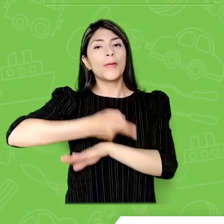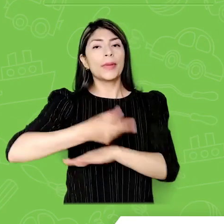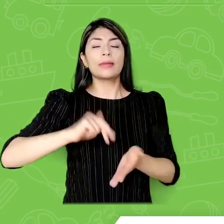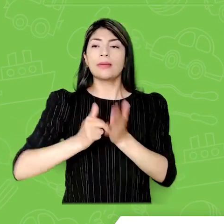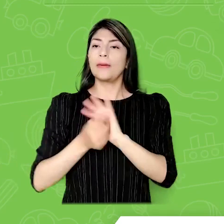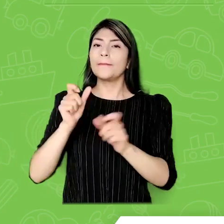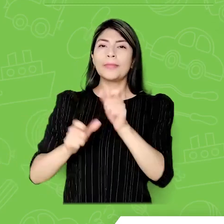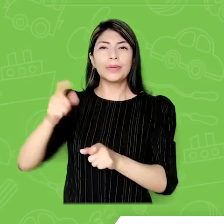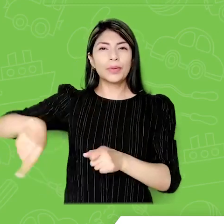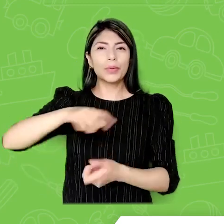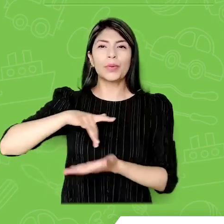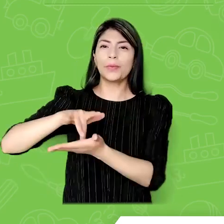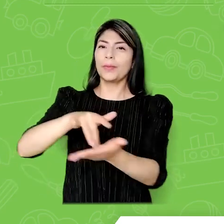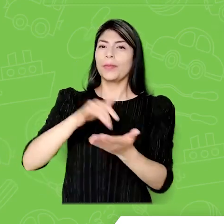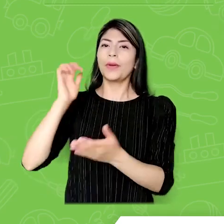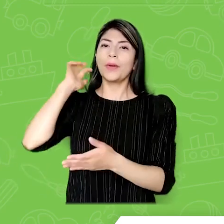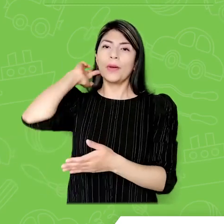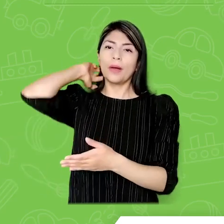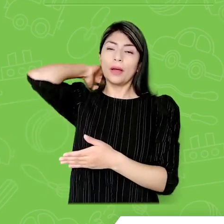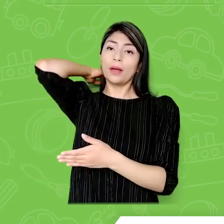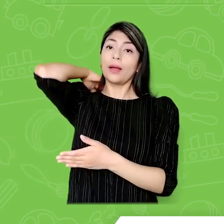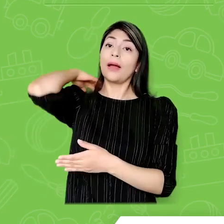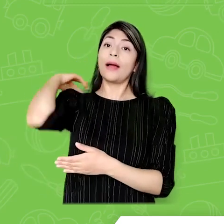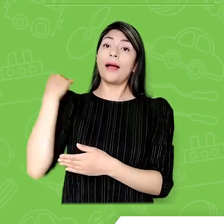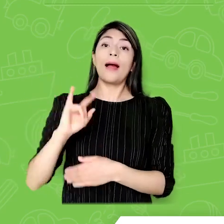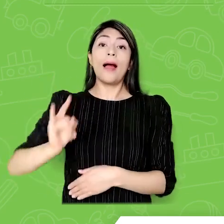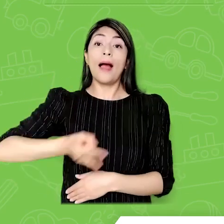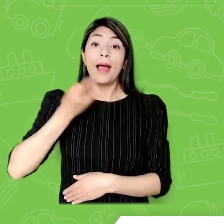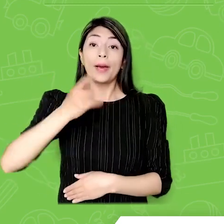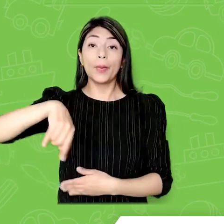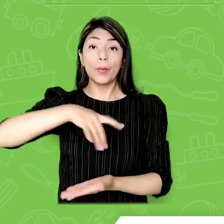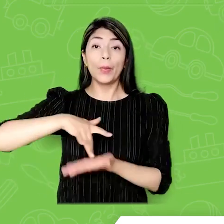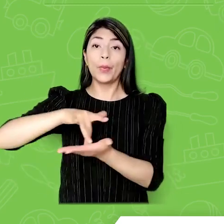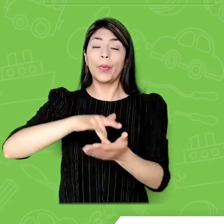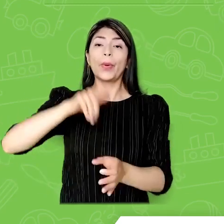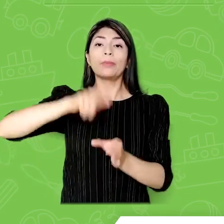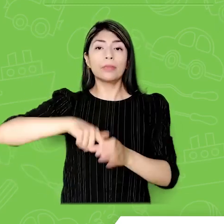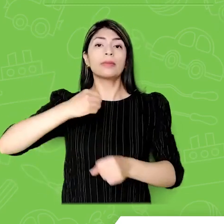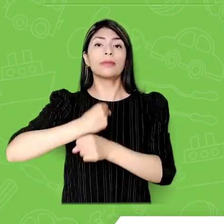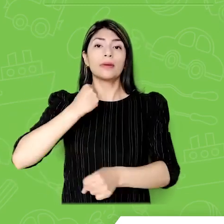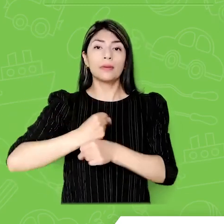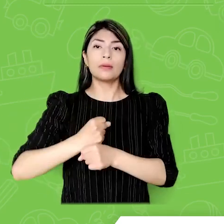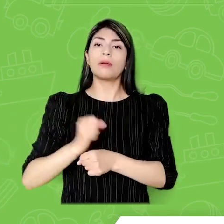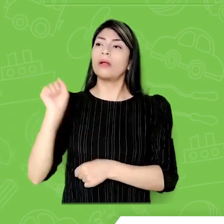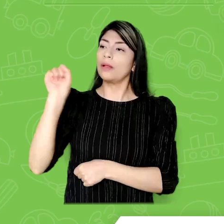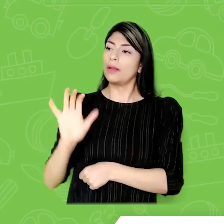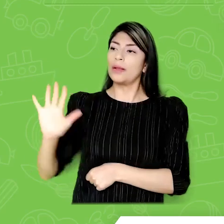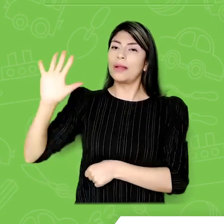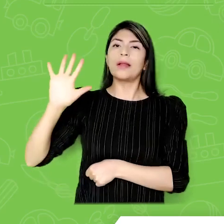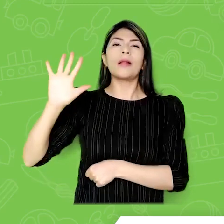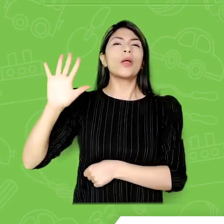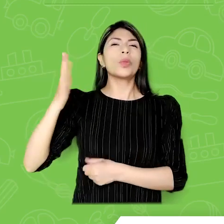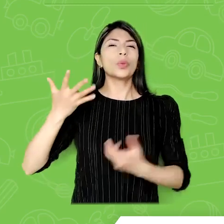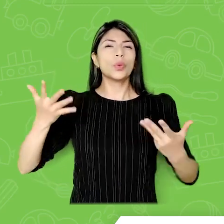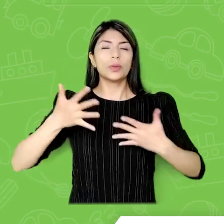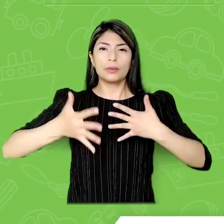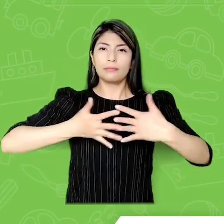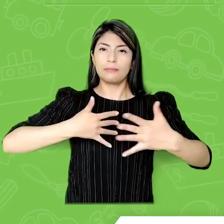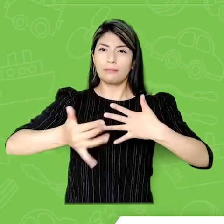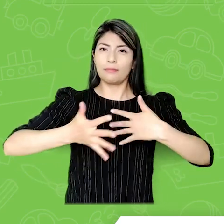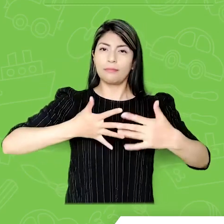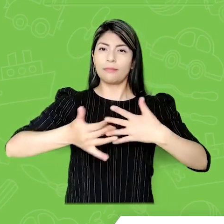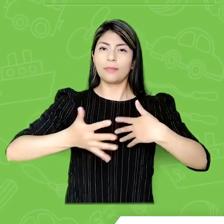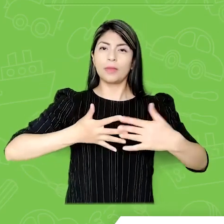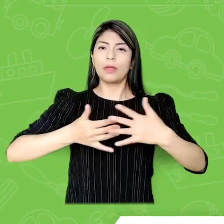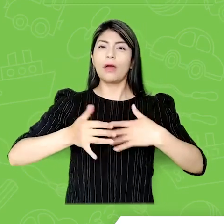entidad en el Departamento Archipiélago de San Andrés, Providencia y Santa Catalina, deberá contar con los requisitos de